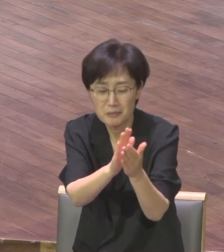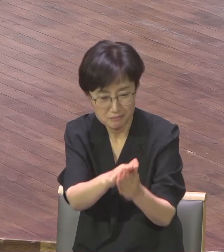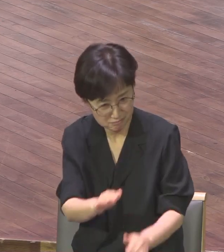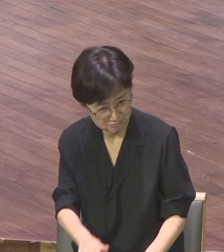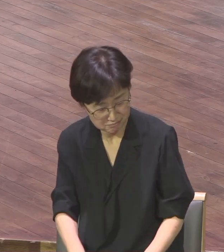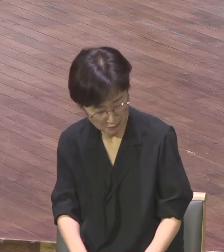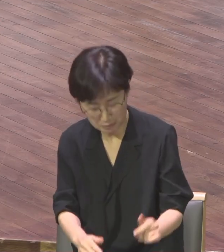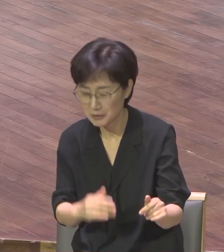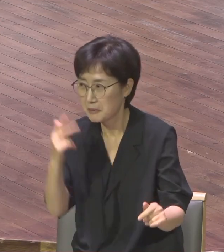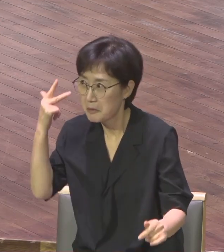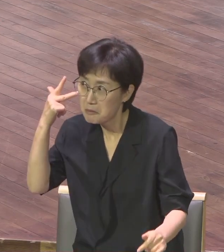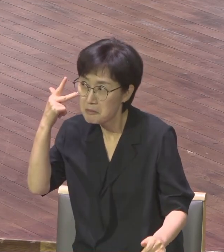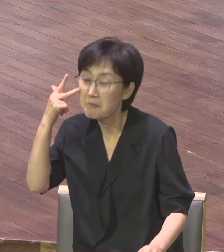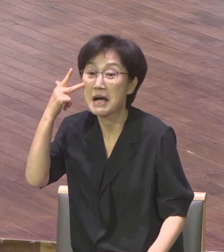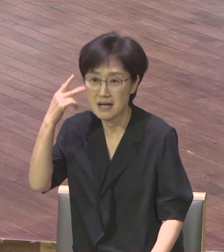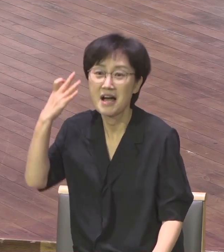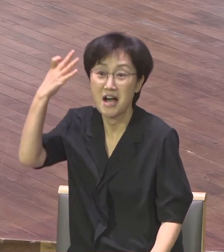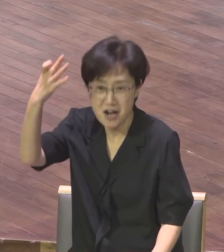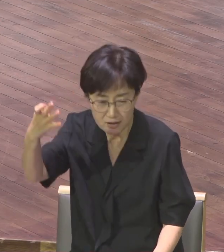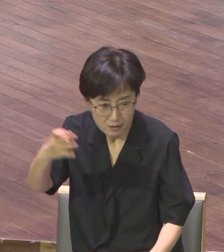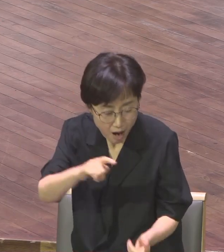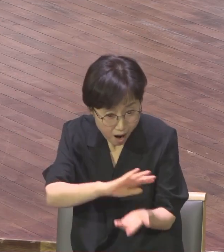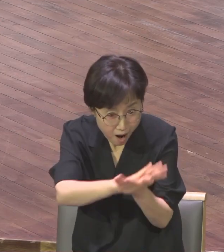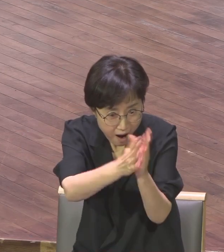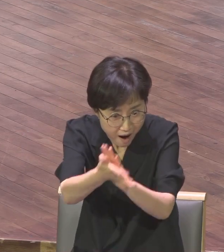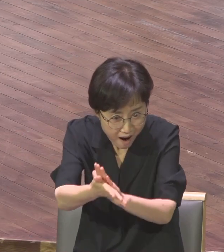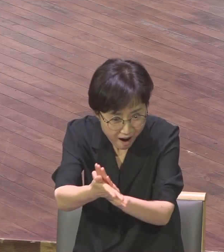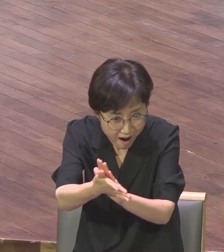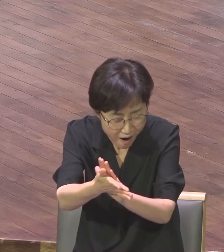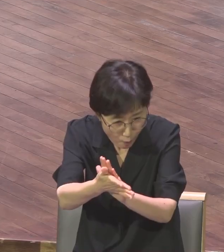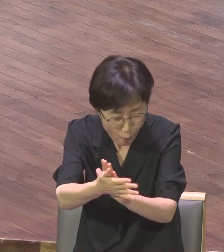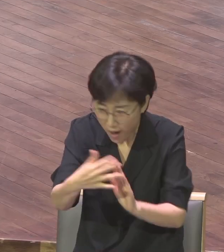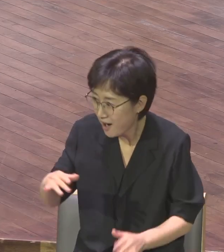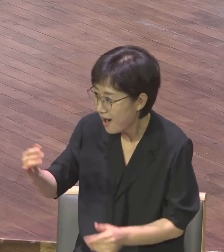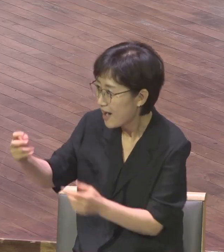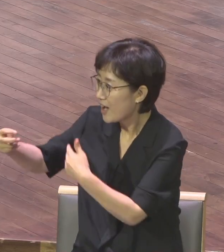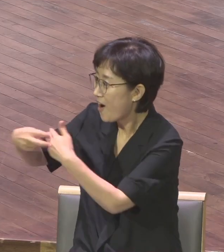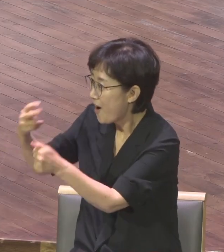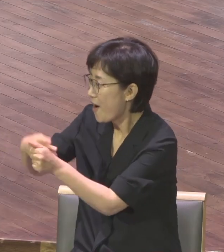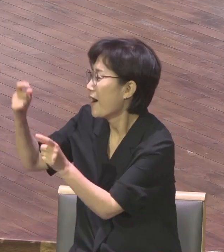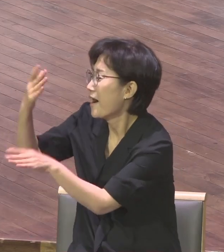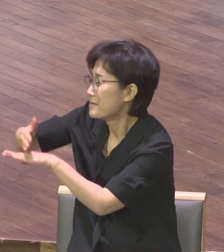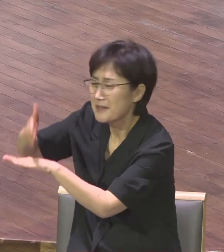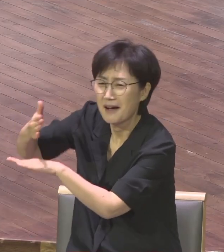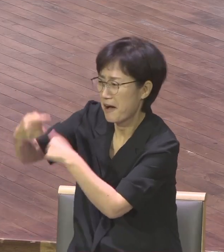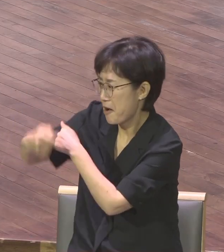한 주간 더 했는데 완전히 남편이 변화돼. 어쩌다 감사합니다 선생님.